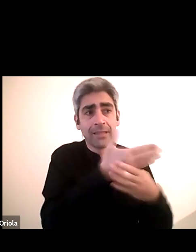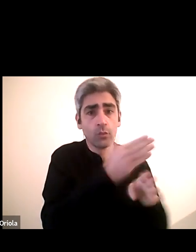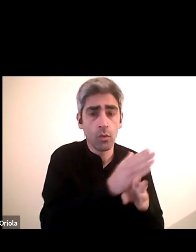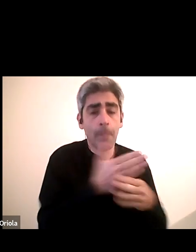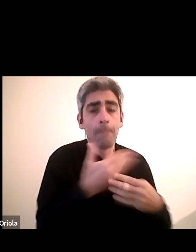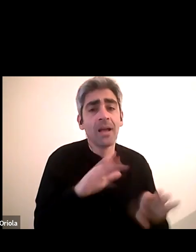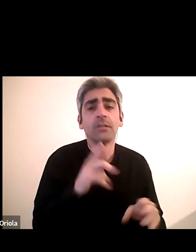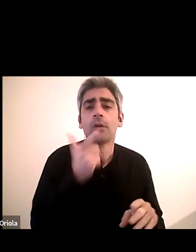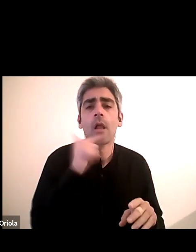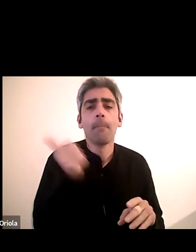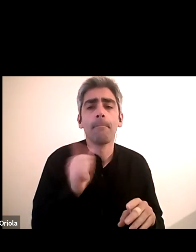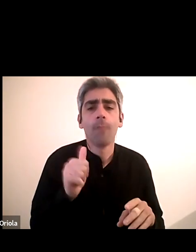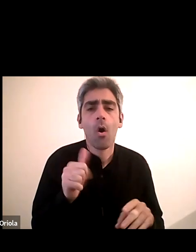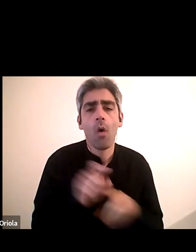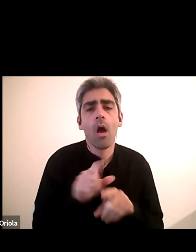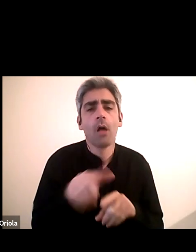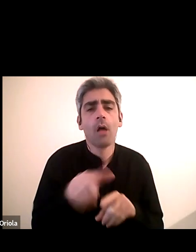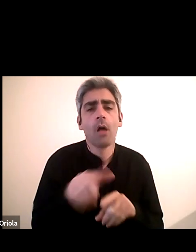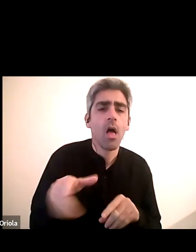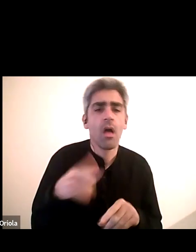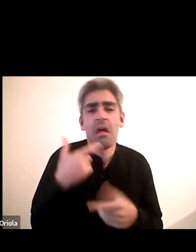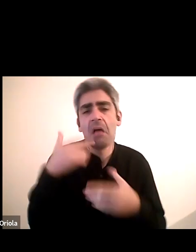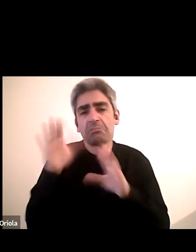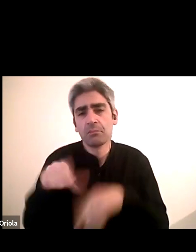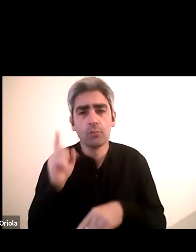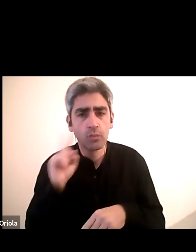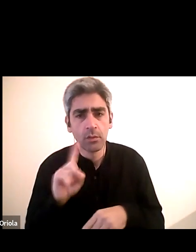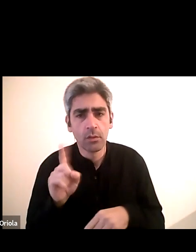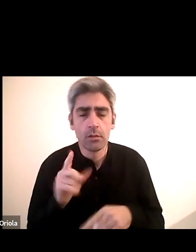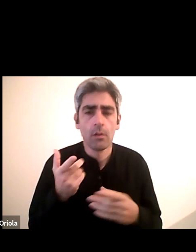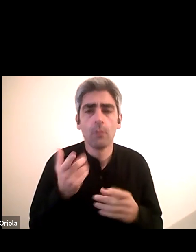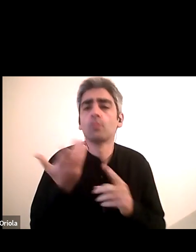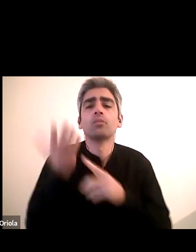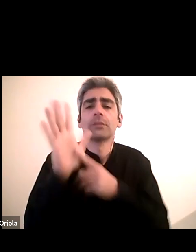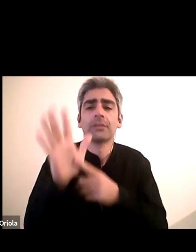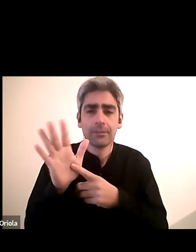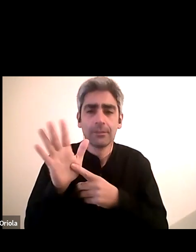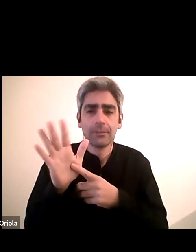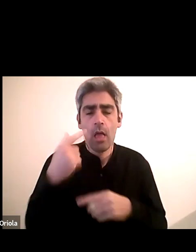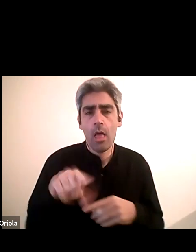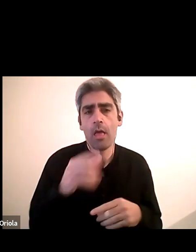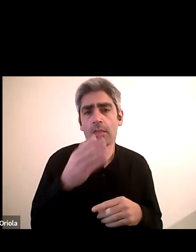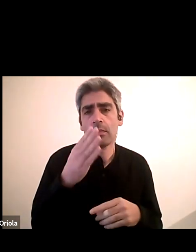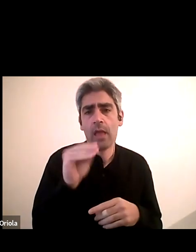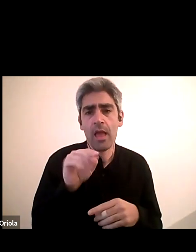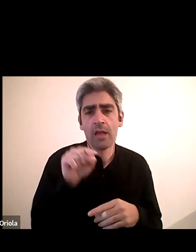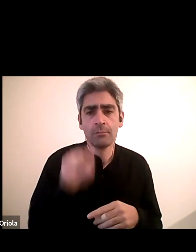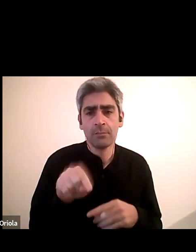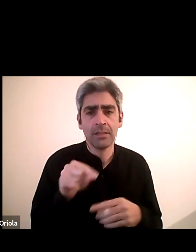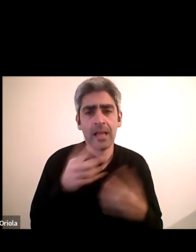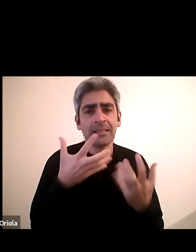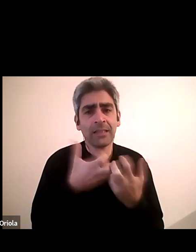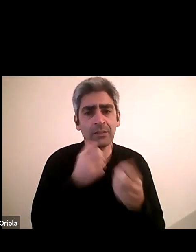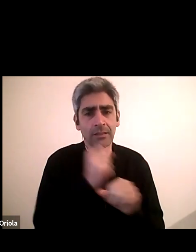ser escamoteadas, como é o caso de que há cerca de 10.000 acidentes de trabalho por ano na